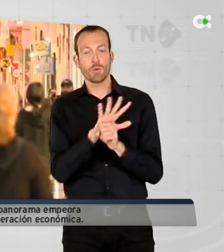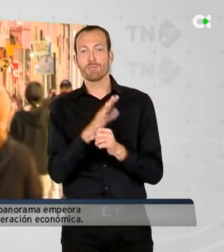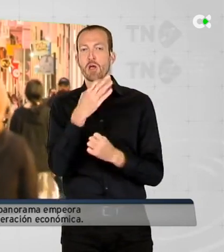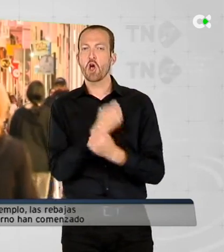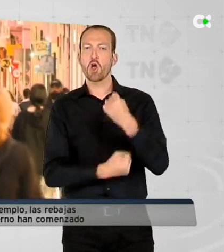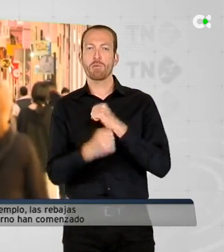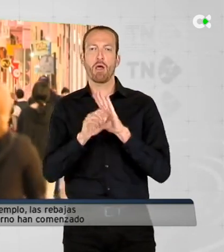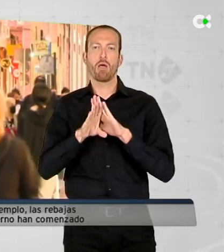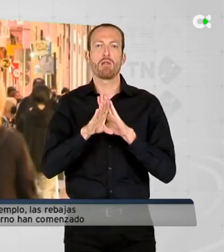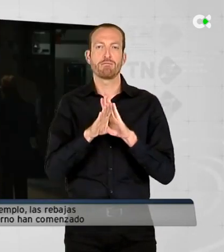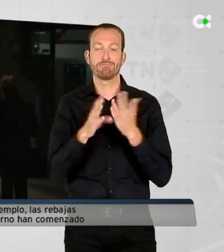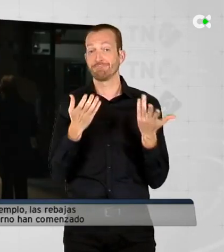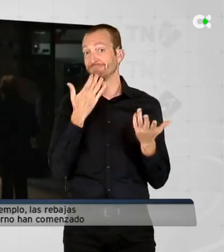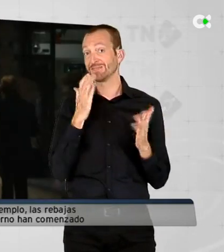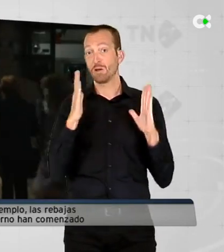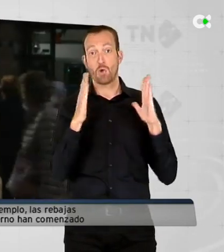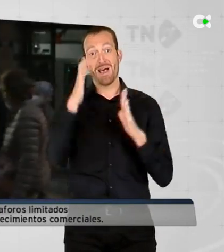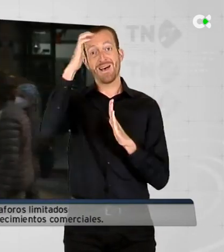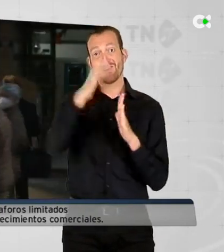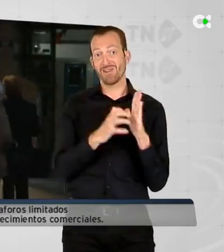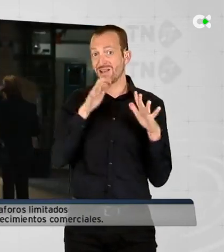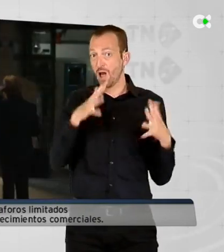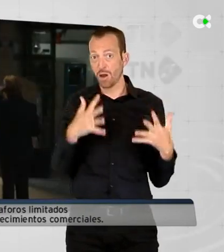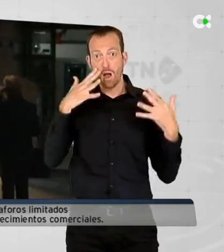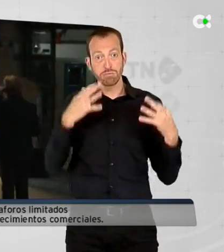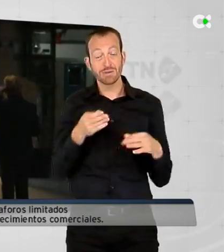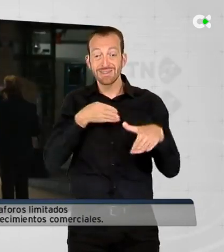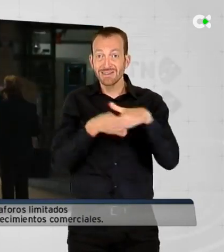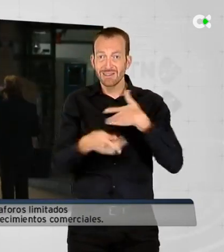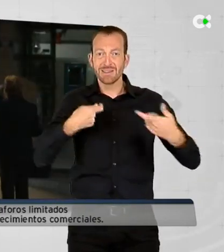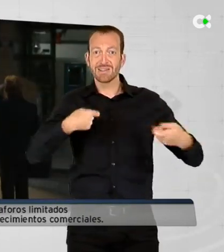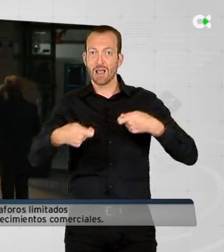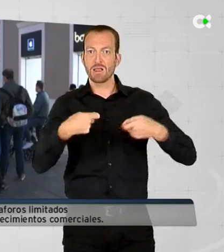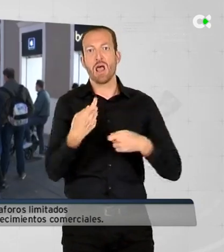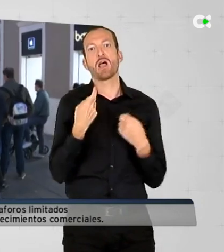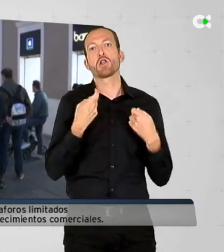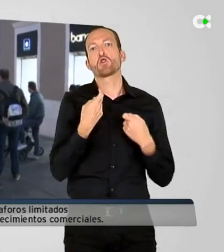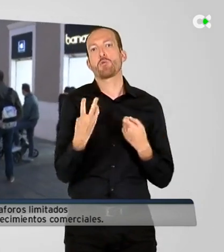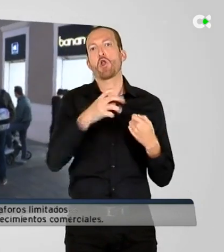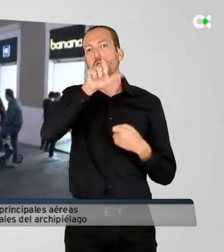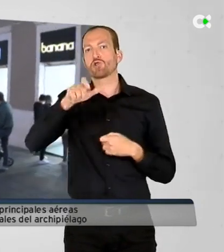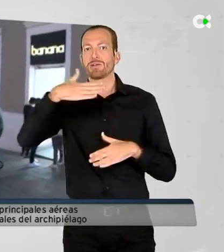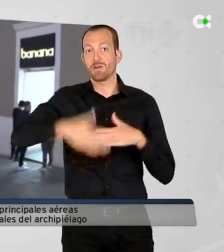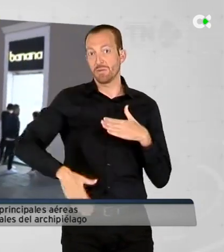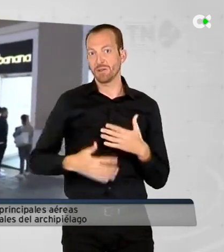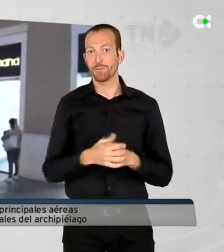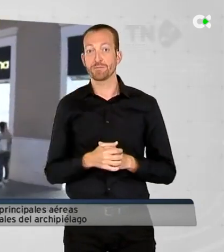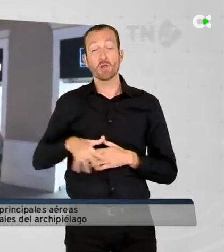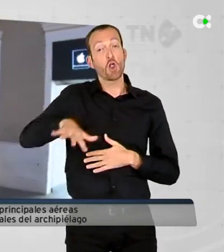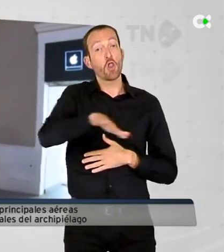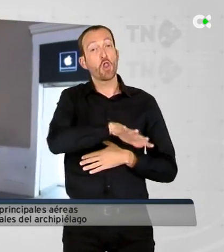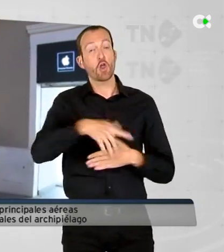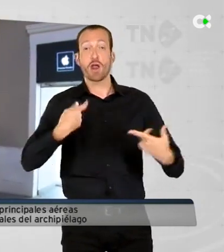recuperación económica por ejemplo las rebajas de invierno han comenzado con aforos limitados en los establecimientos comerciales las principales áreas